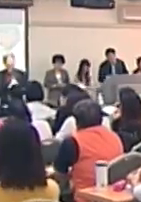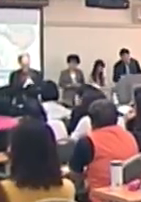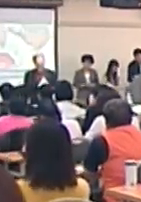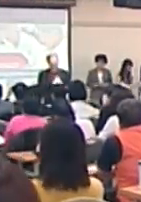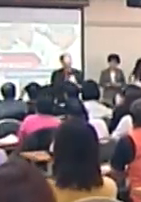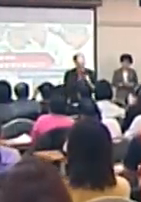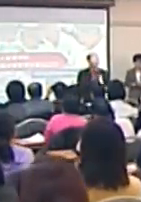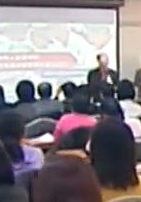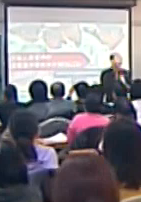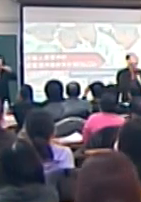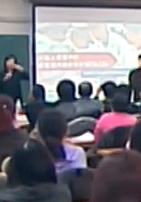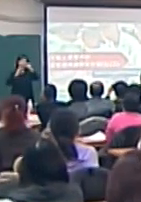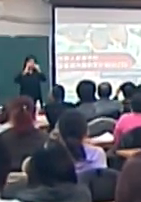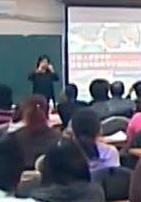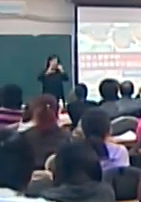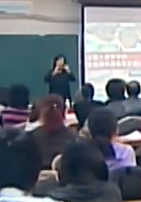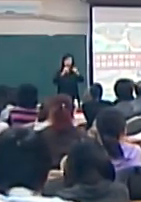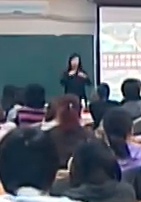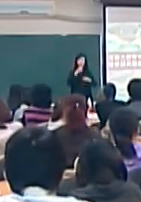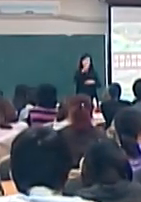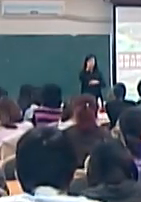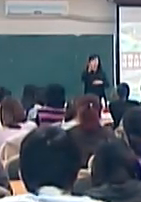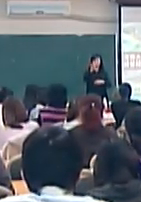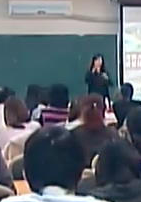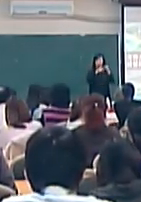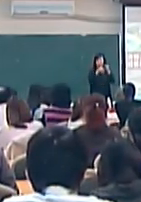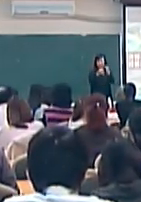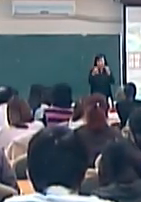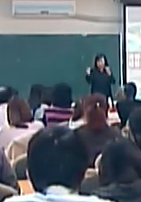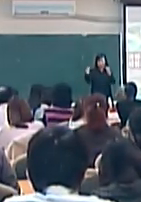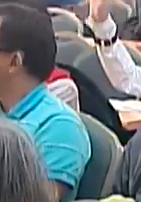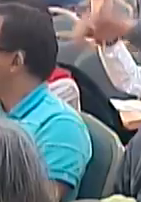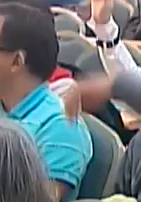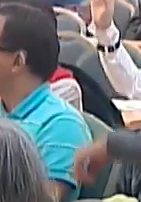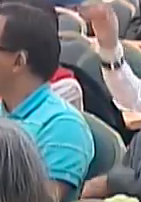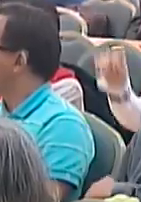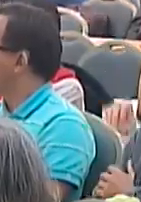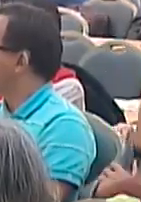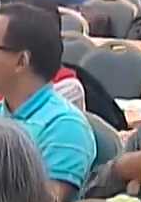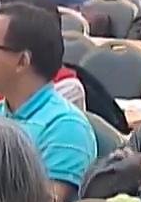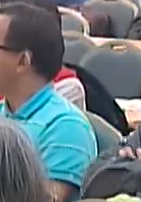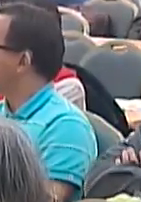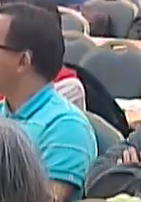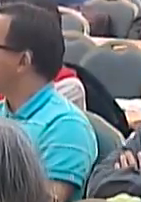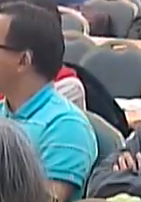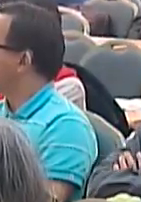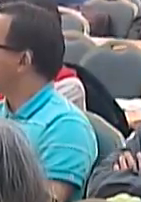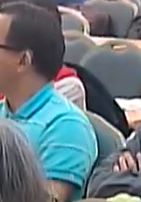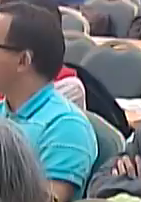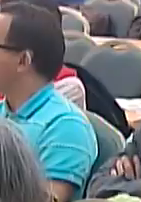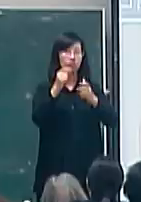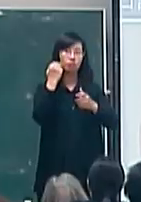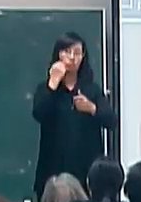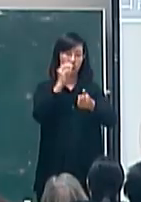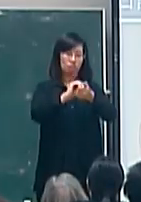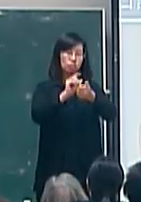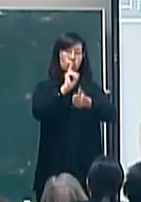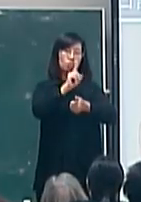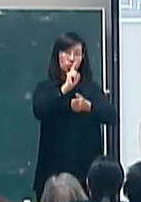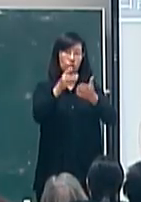研究、听语治疗以及聋人团体等各领域关心听障教育的人士有100多人参加，期待香港的成功经验可以为